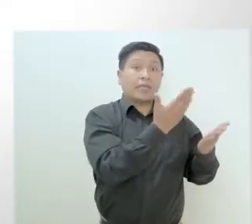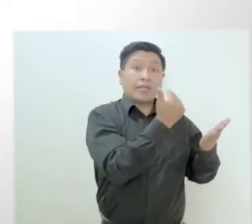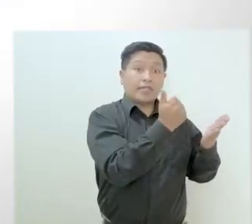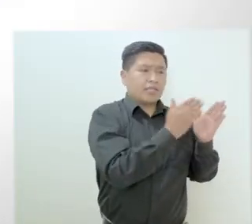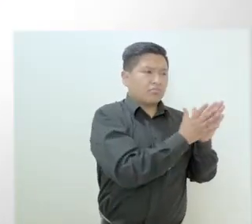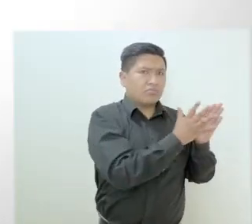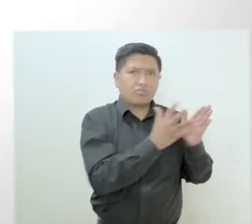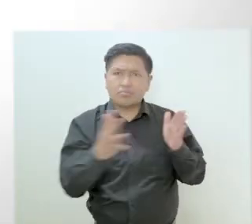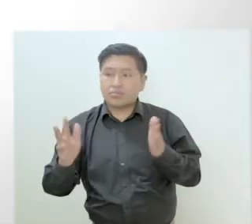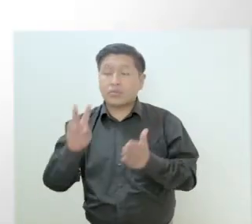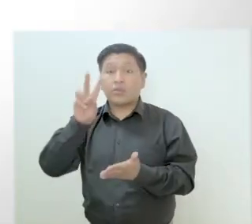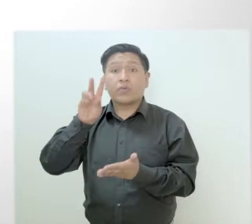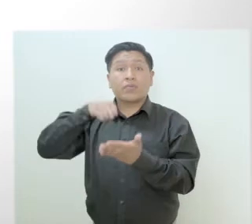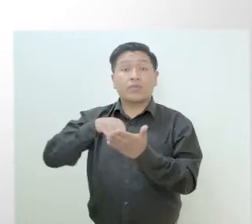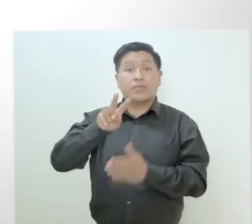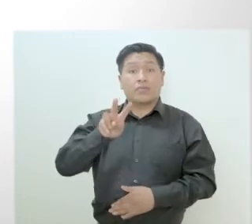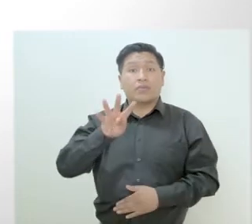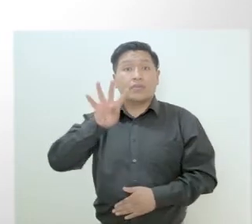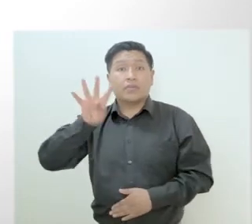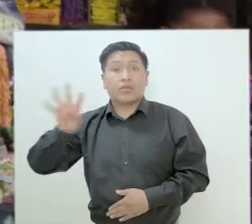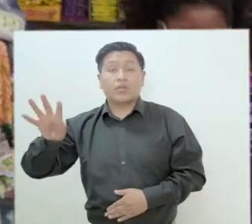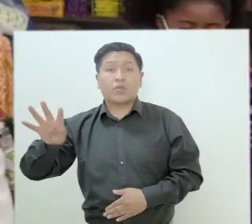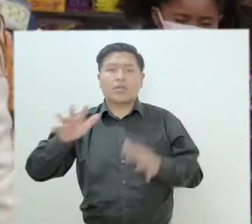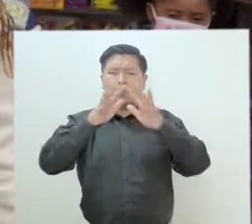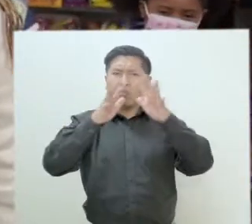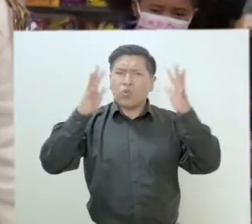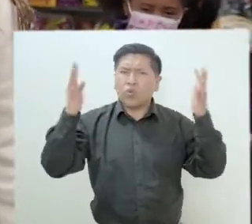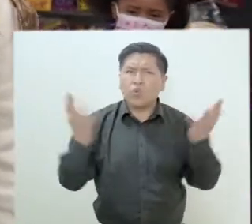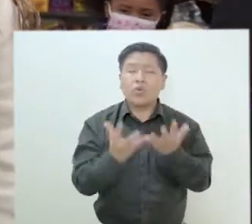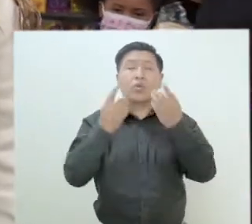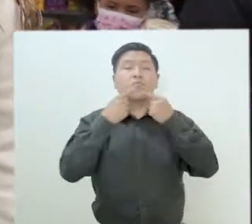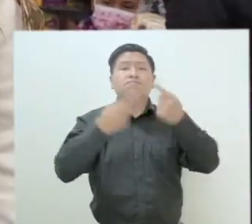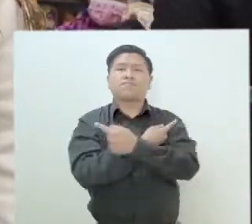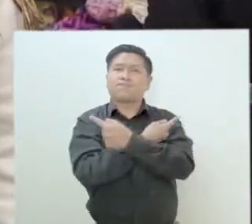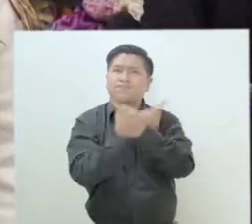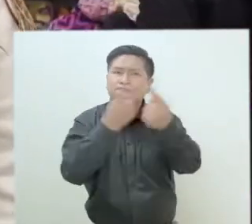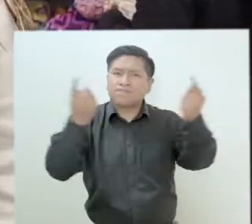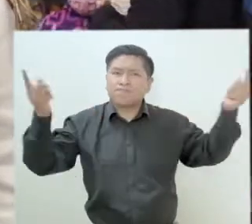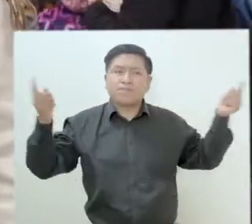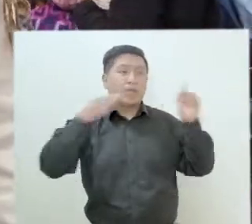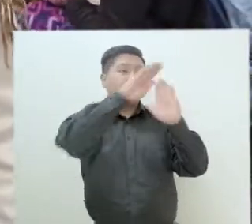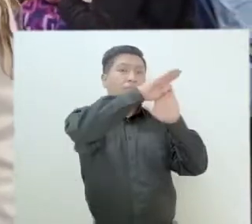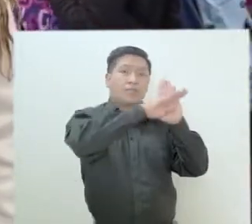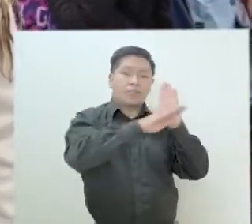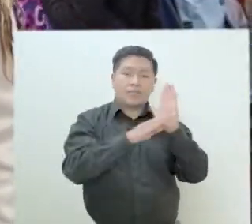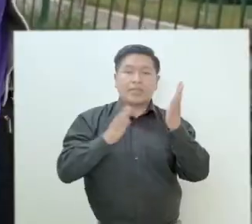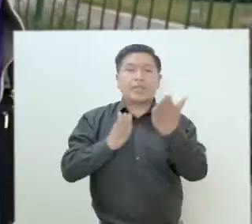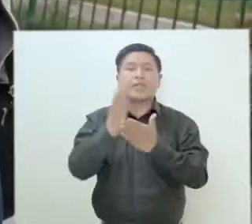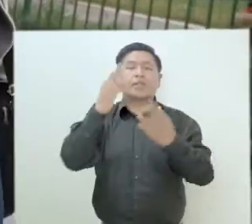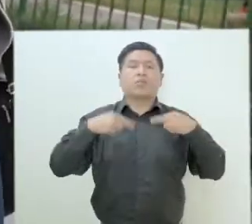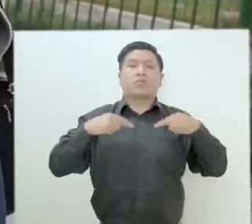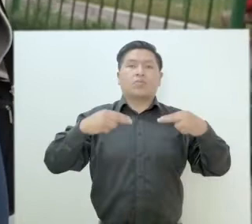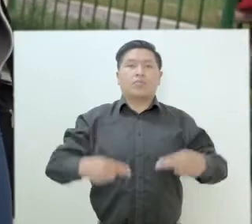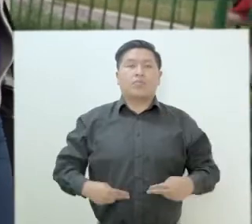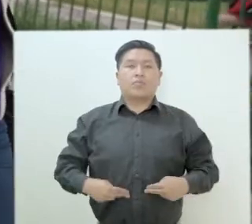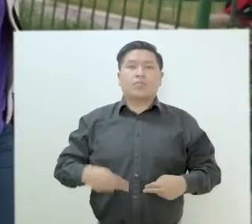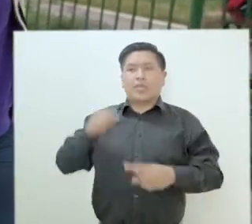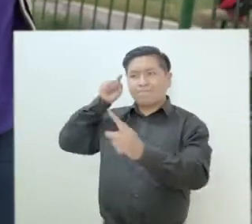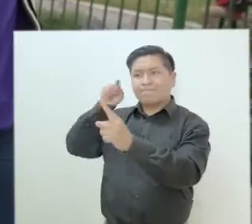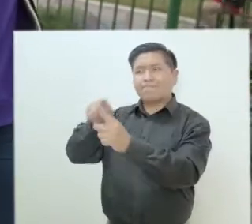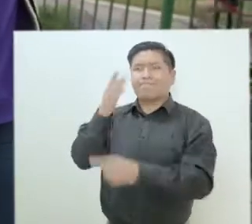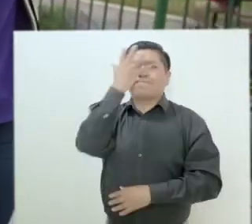Del 2015 al 2024, las naciones del mundo proclaman el Decenio Internacional para